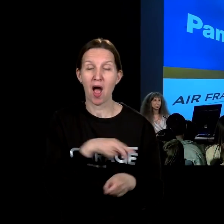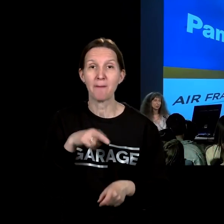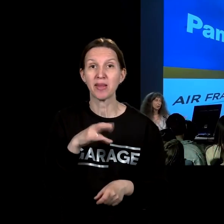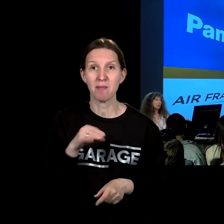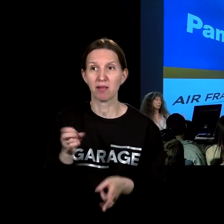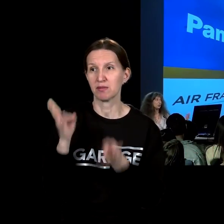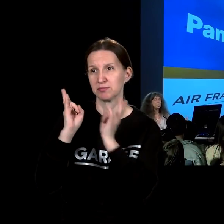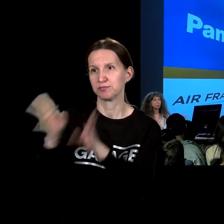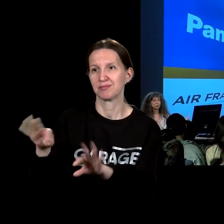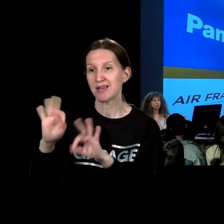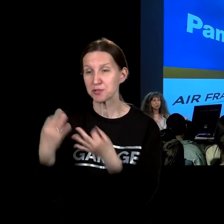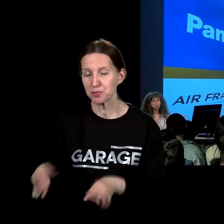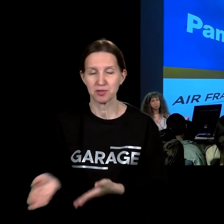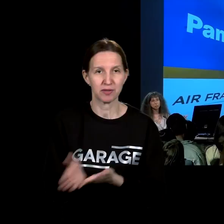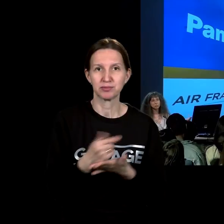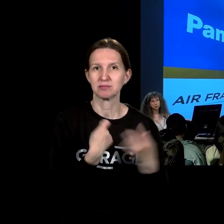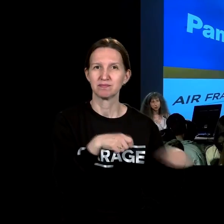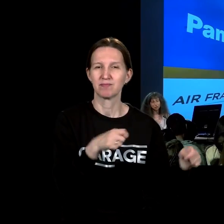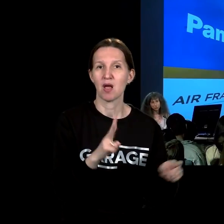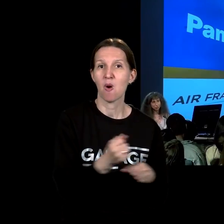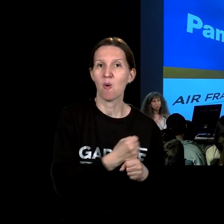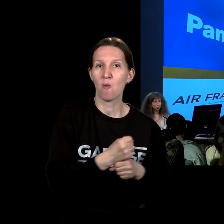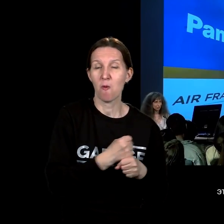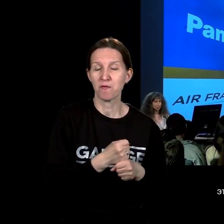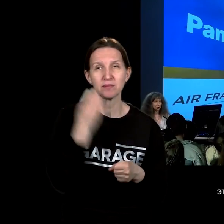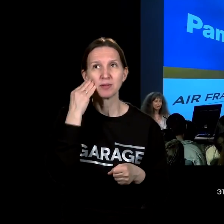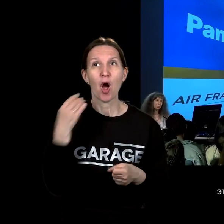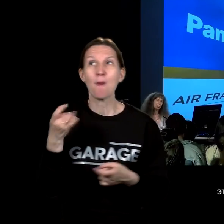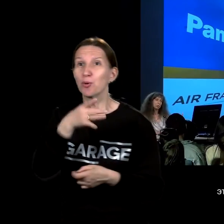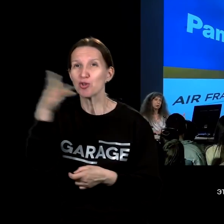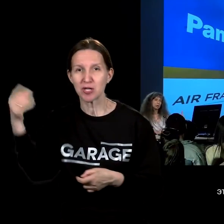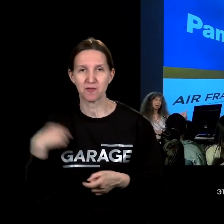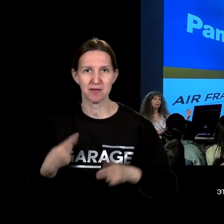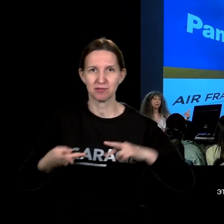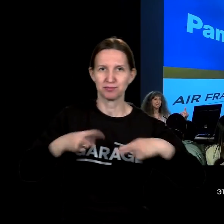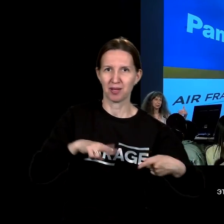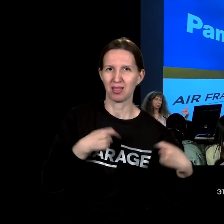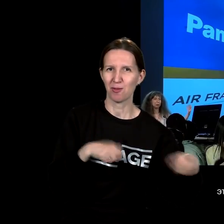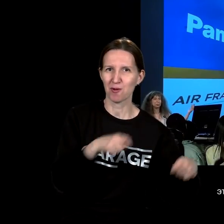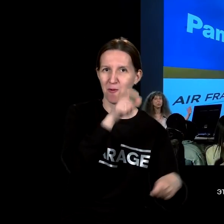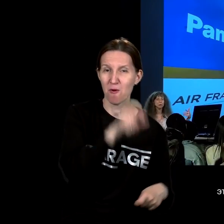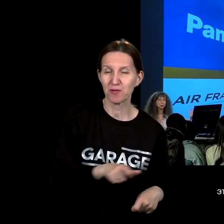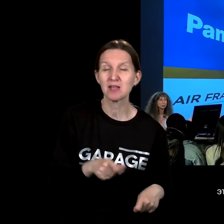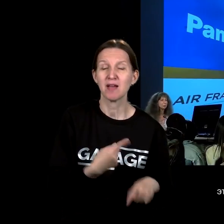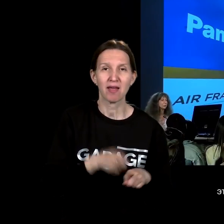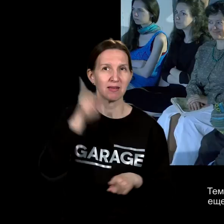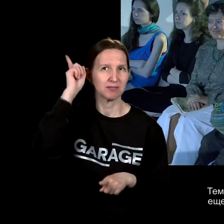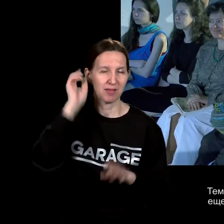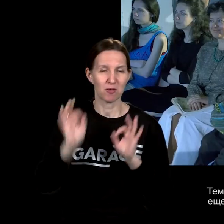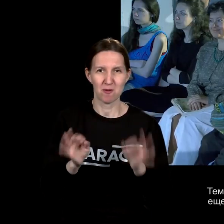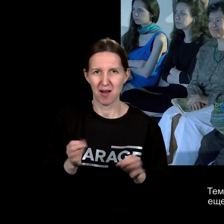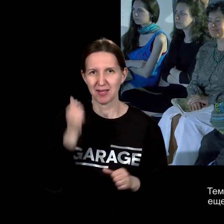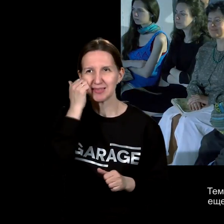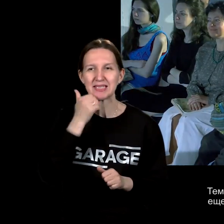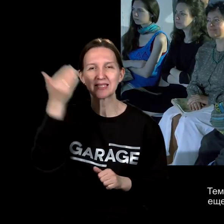торговцем, да, что романтическому путешественнику в какой-то момент превращается в торговца. Это нормально, это тоже такой очень старинный способ ухода из искусства.